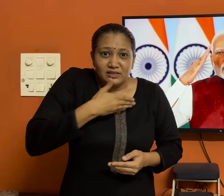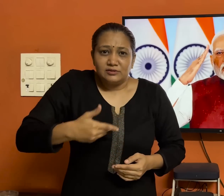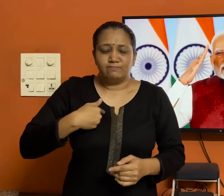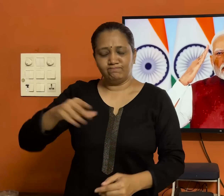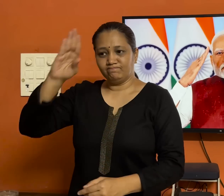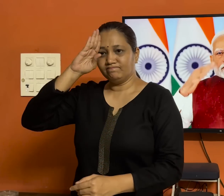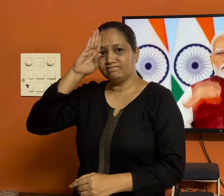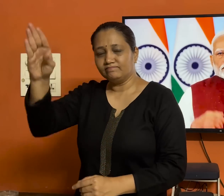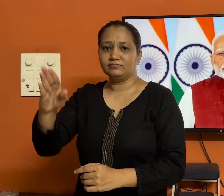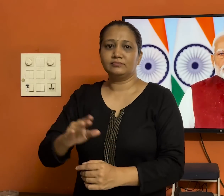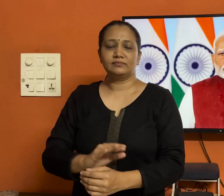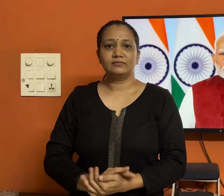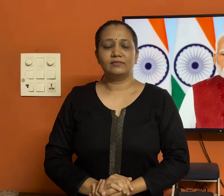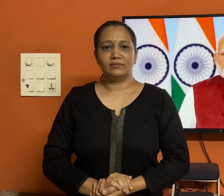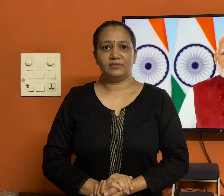सैल्यूट करता हूं।